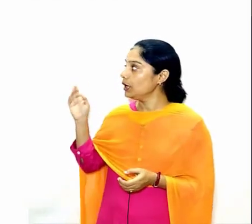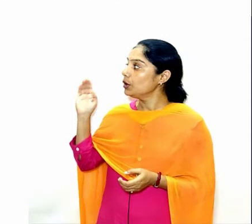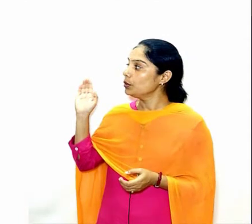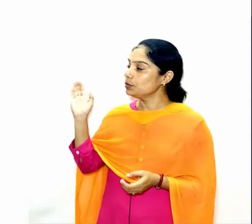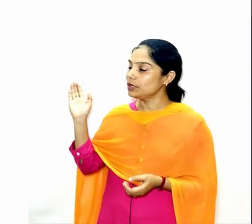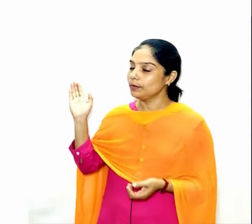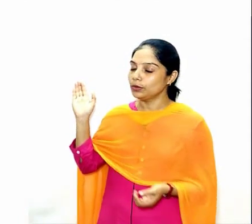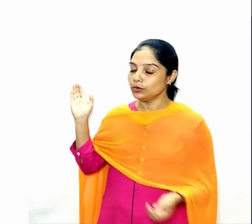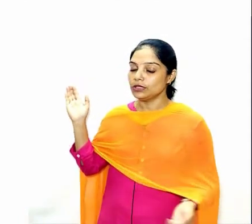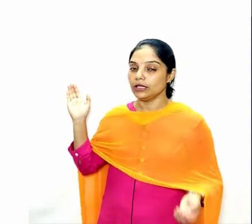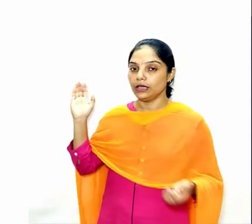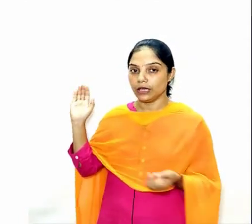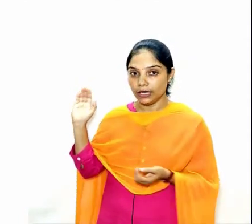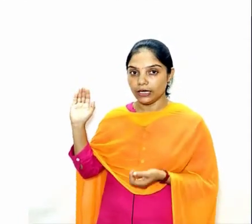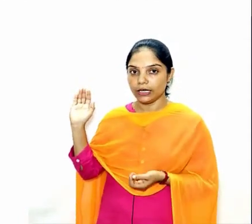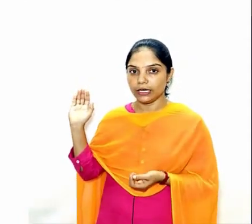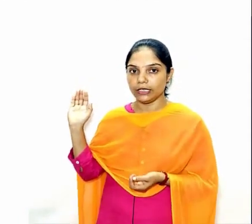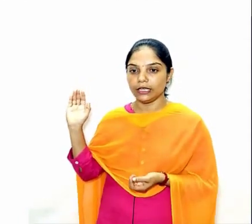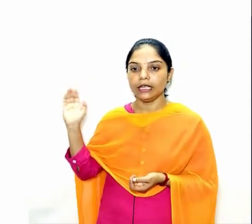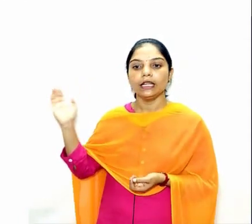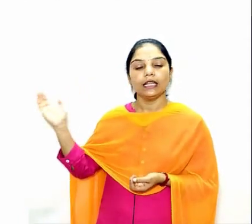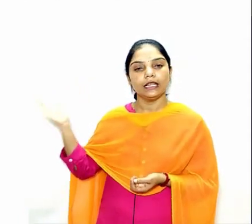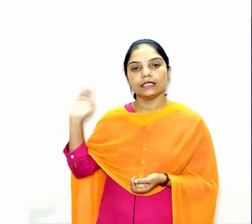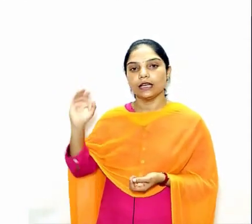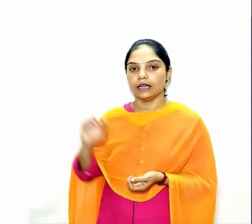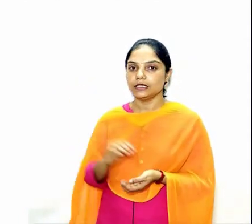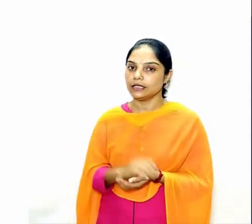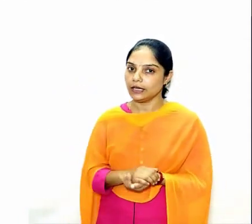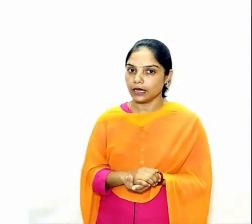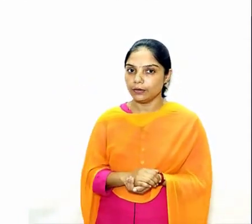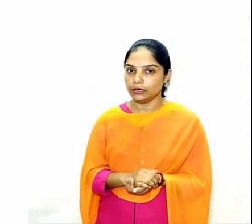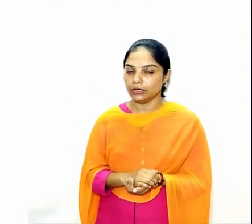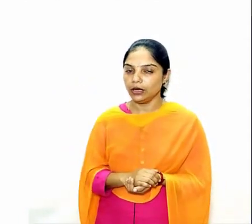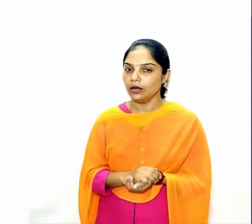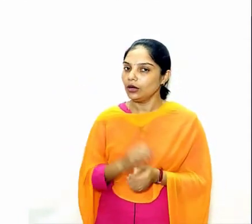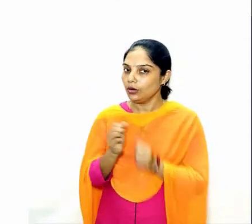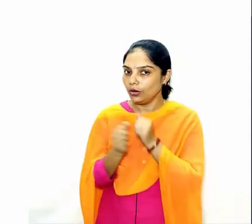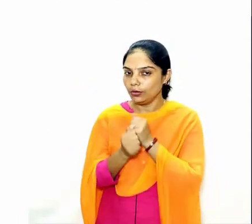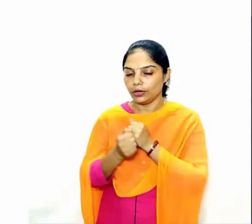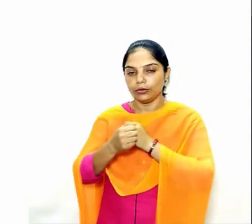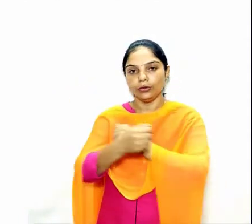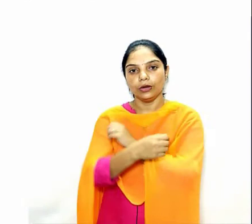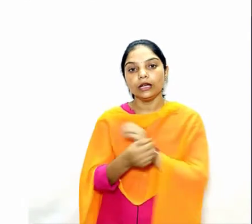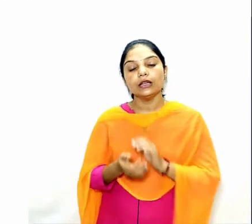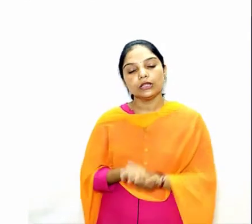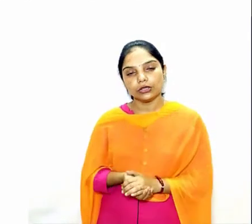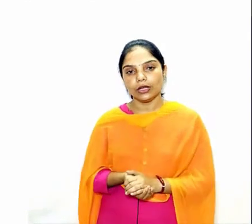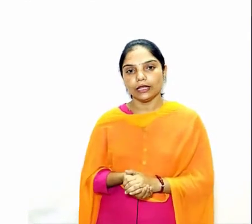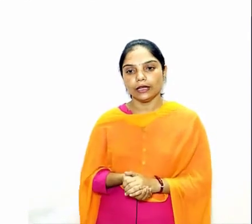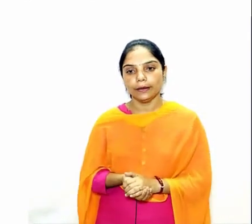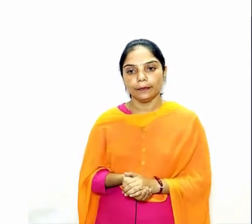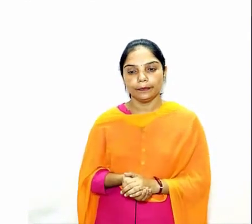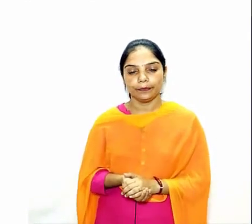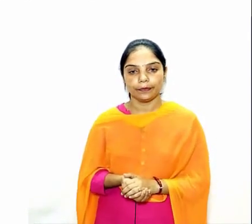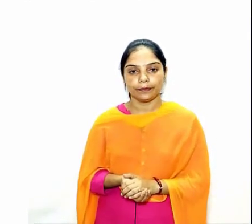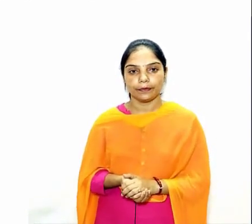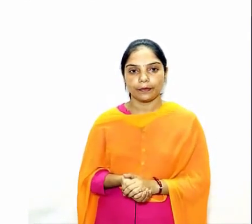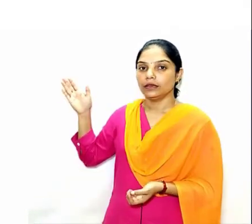क्योंकि उसे बहुत ज्यादा ठंड लग रही थी, इस कारण शेर का बच्चा गोल मटोल होकर सोया